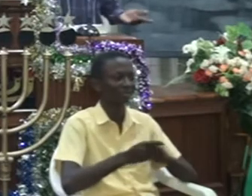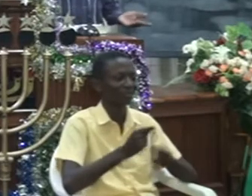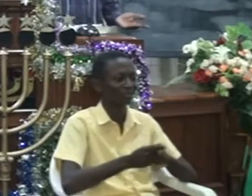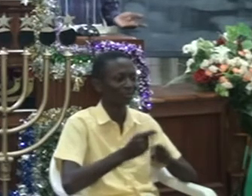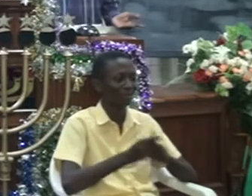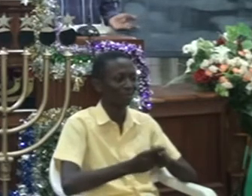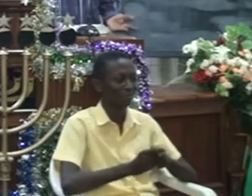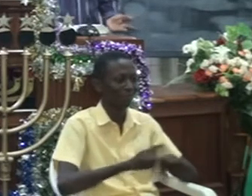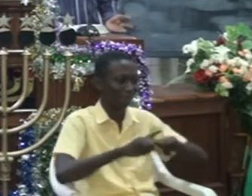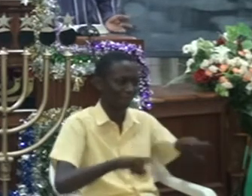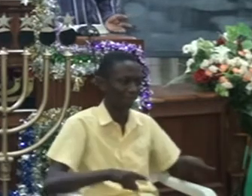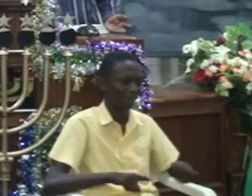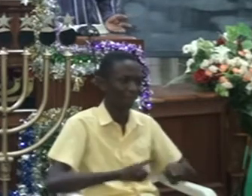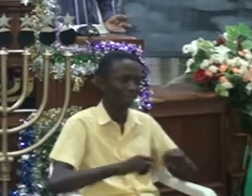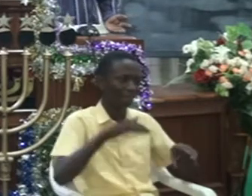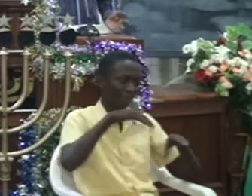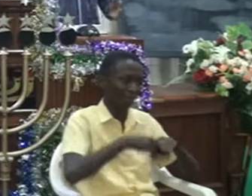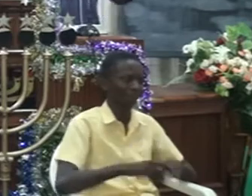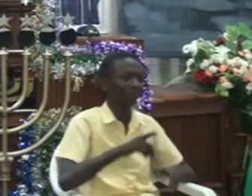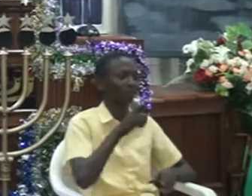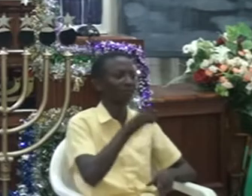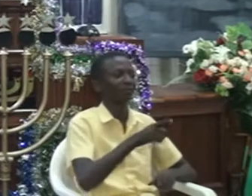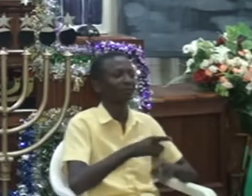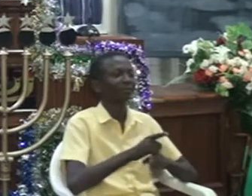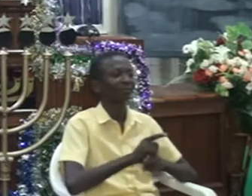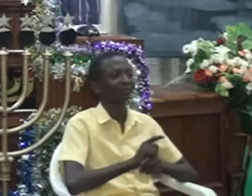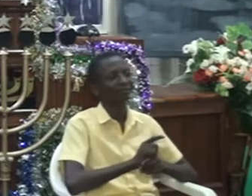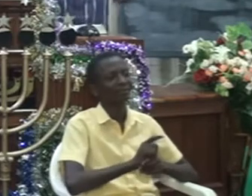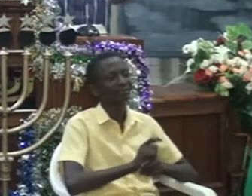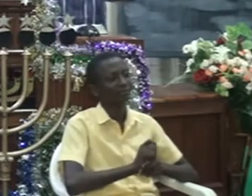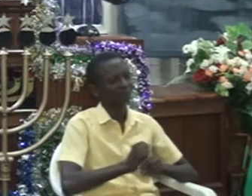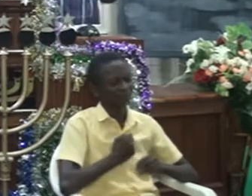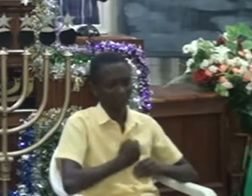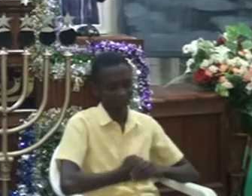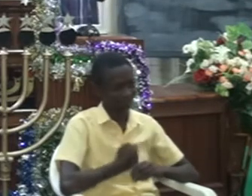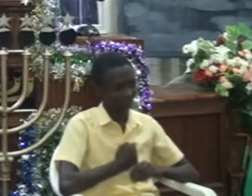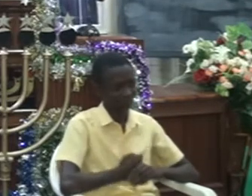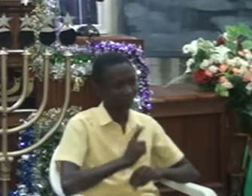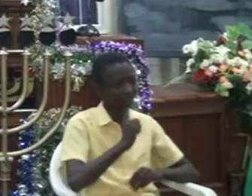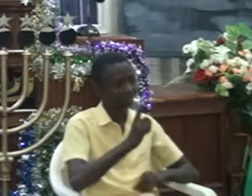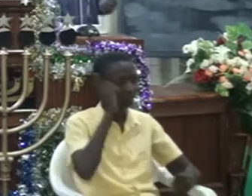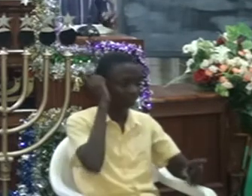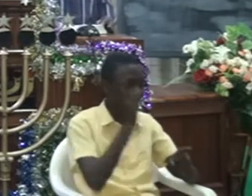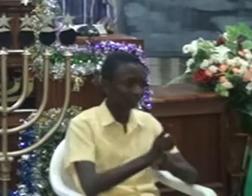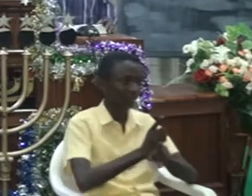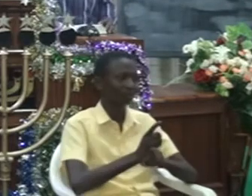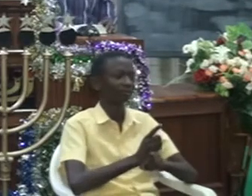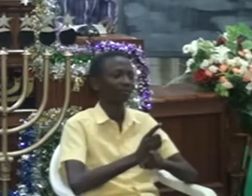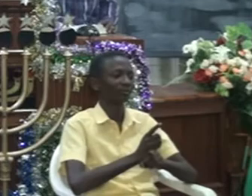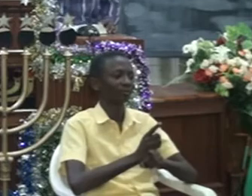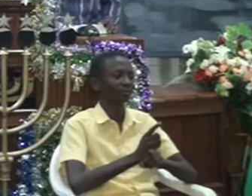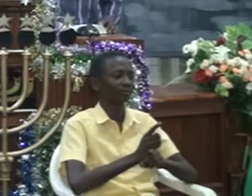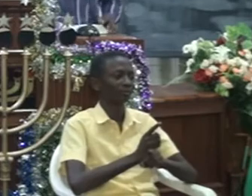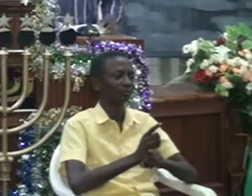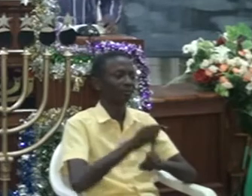dans ton affliction. Lakini ndani ile uchungu yako. Sois certain. Uwe na